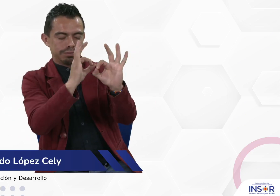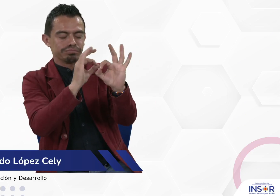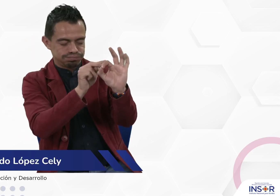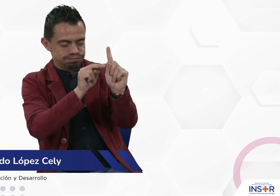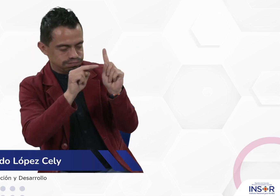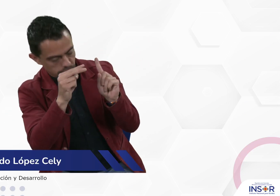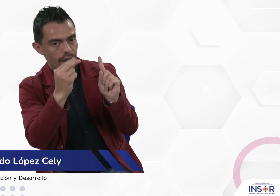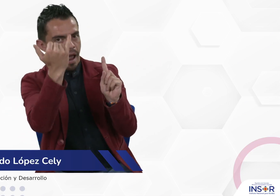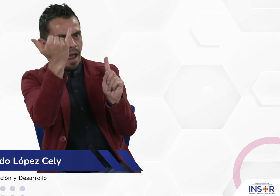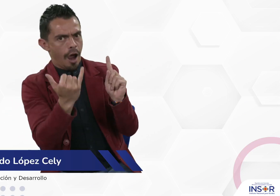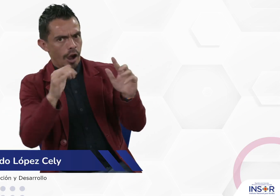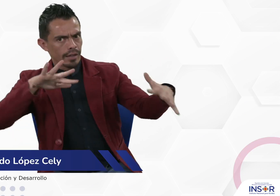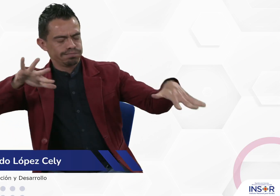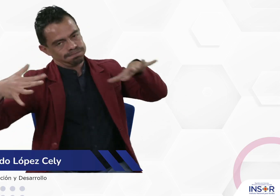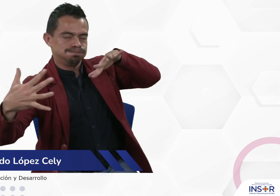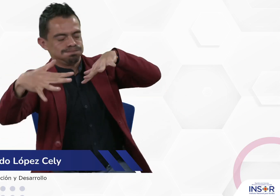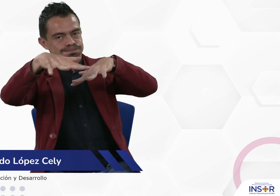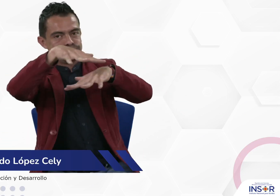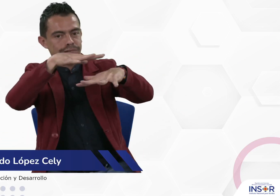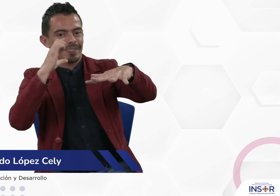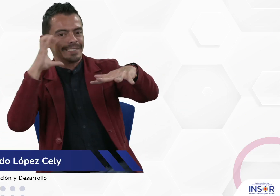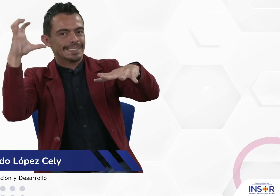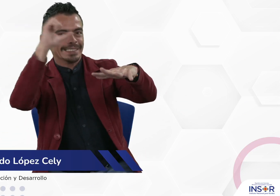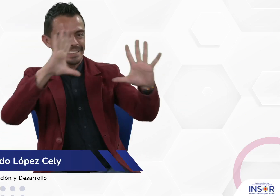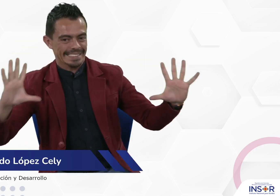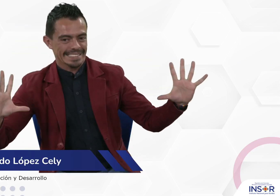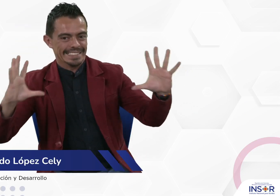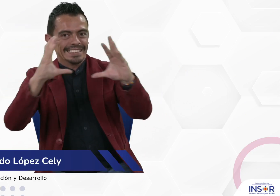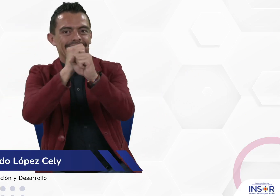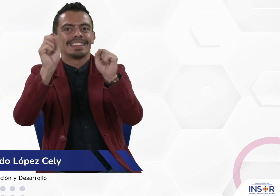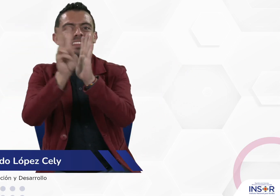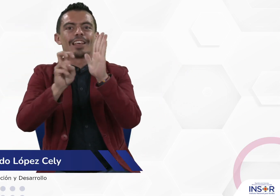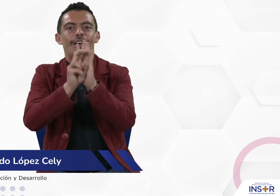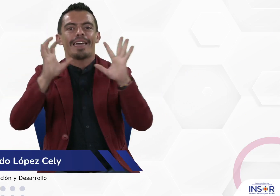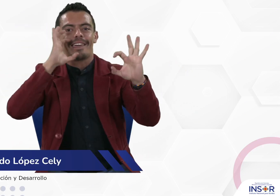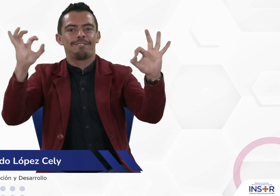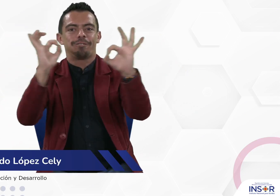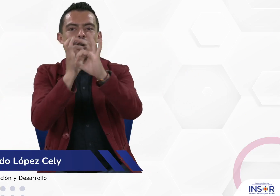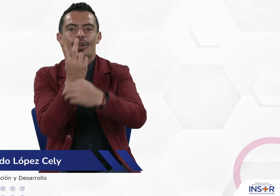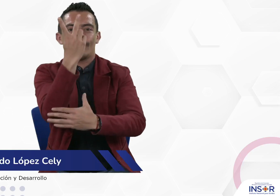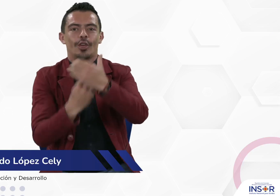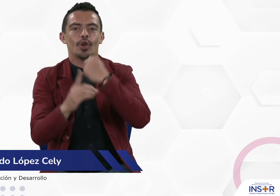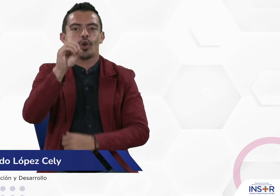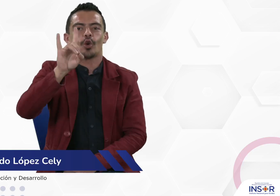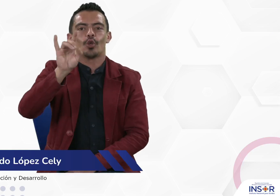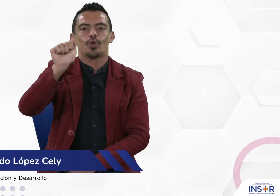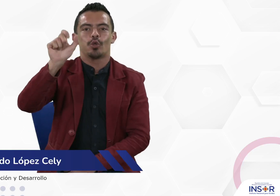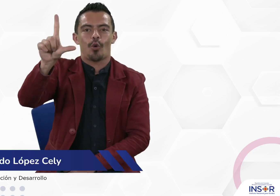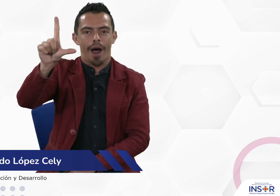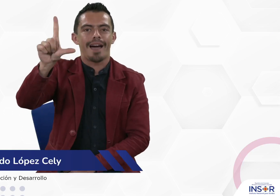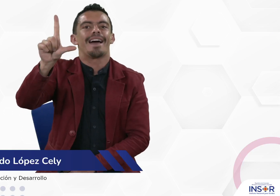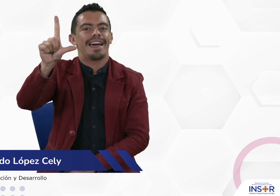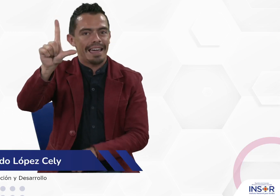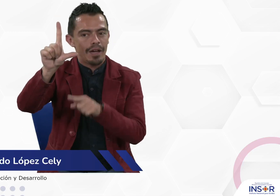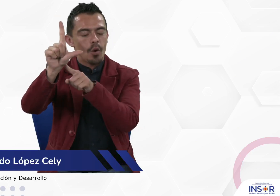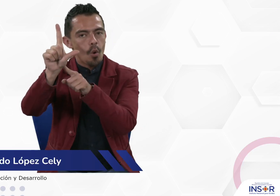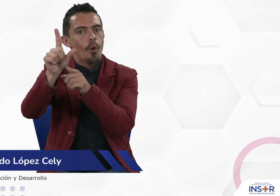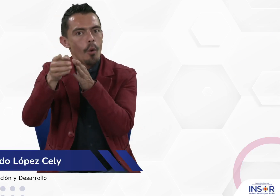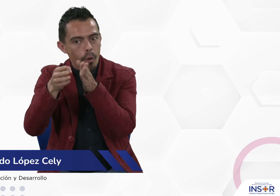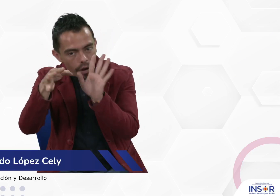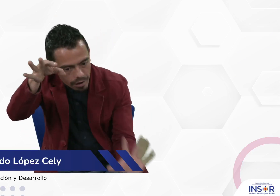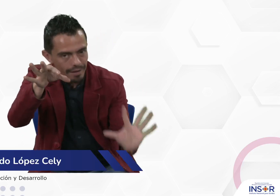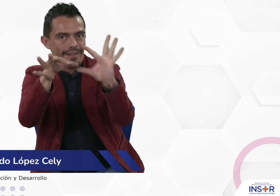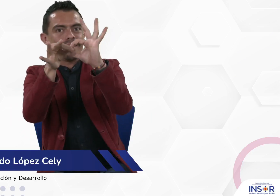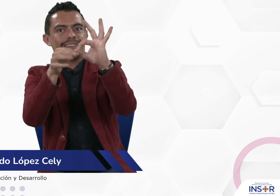sobre la persona sorda y que ahorita hablamos ya de esas posturas sobre esa teoría sobre el enfoque dual. Entonces el